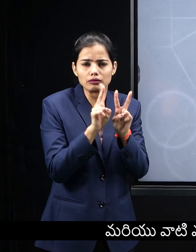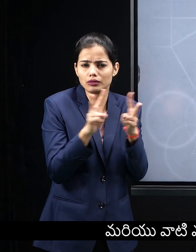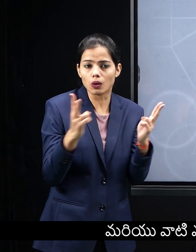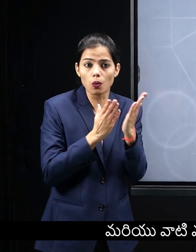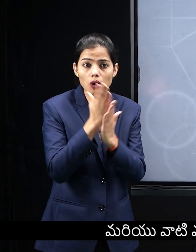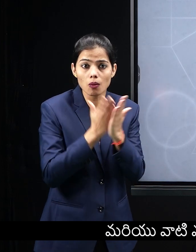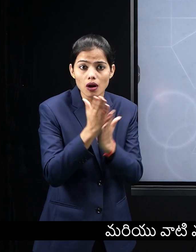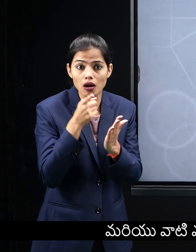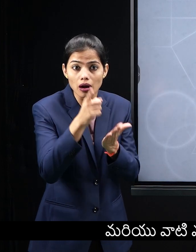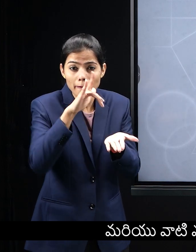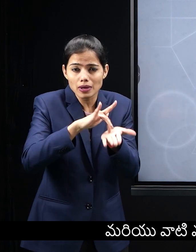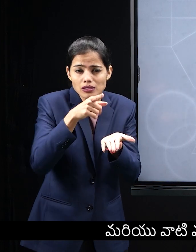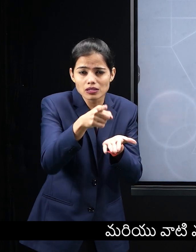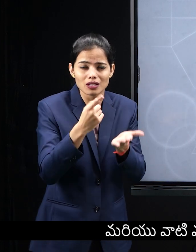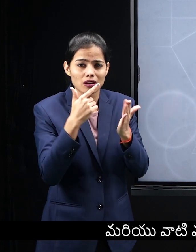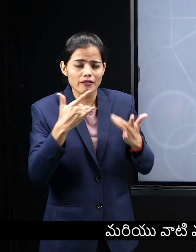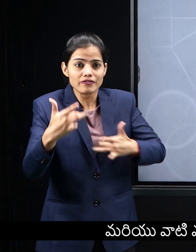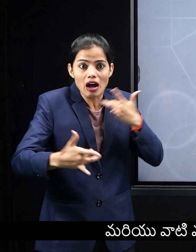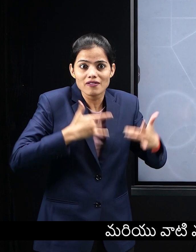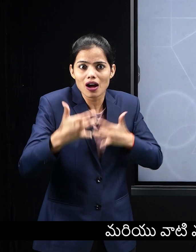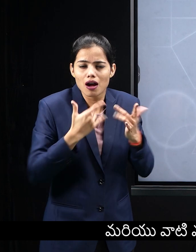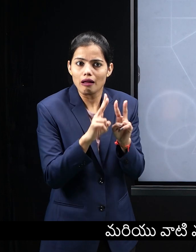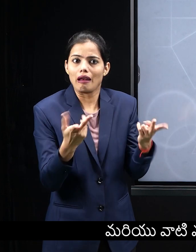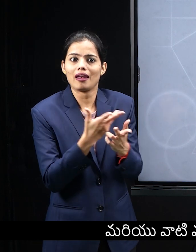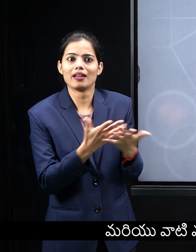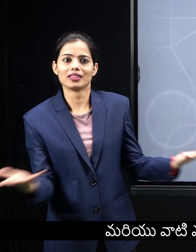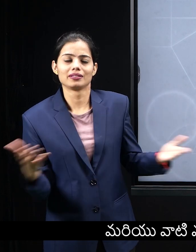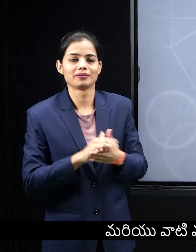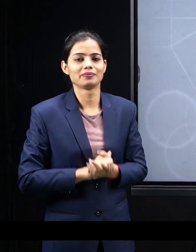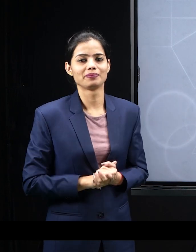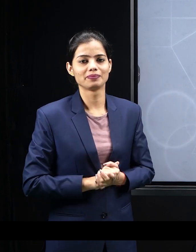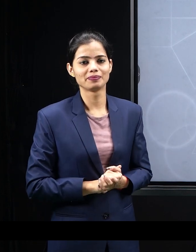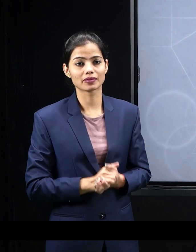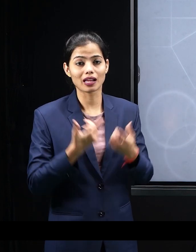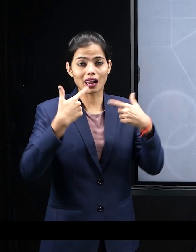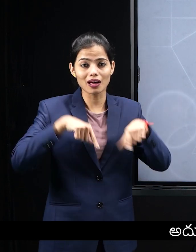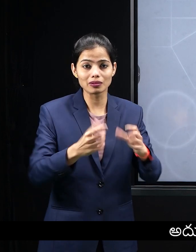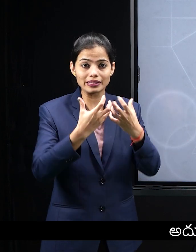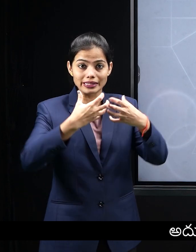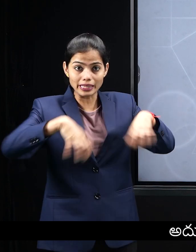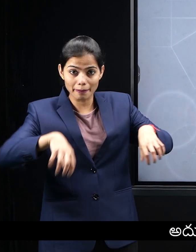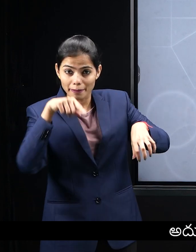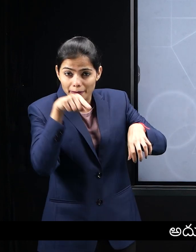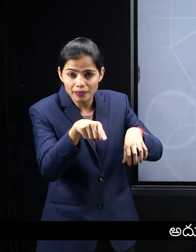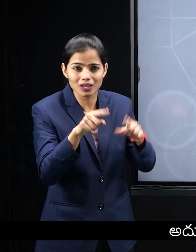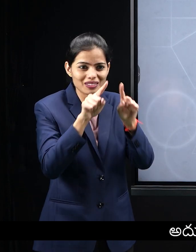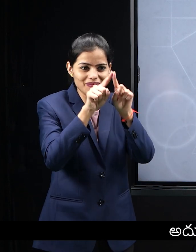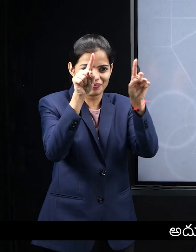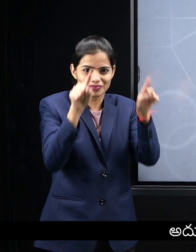మరియు వాటి మనోహరమైన లక్షణాలను వెలికితీస్తాము. 4 వైపుల అద్భుతాల రాజ్యంలోకి